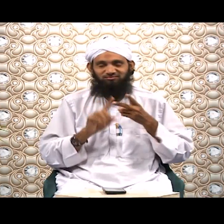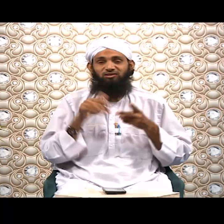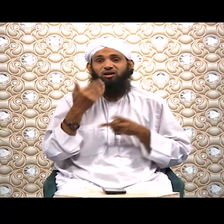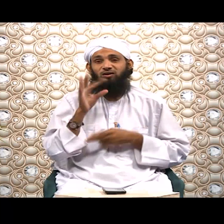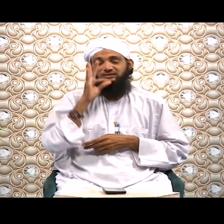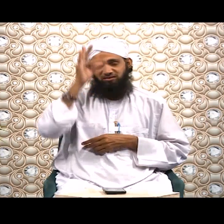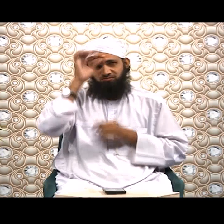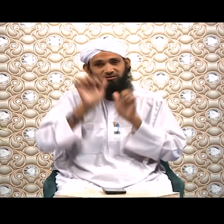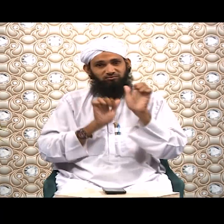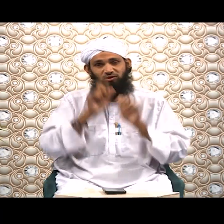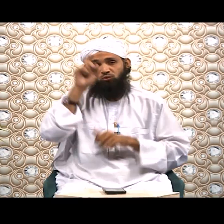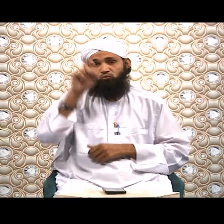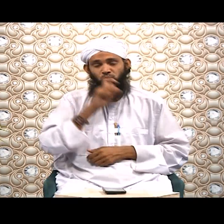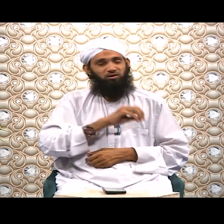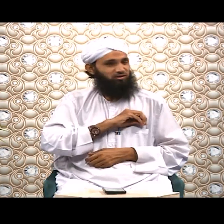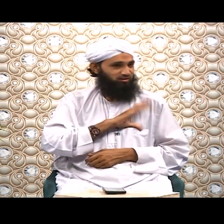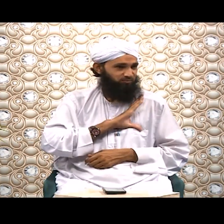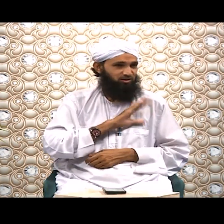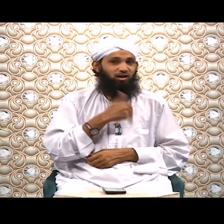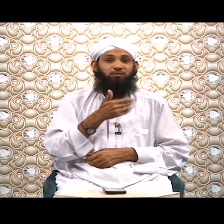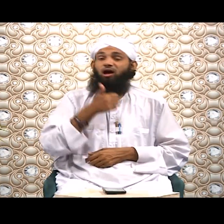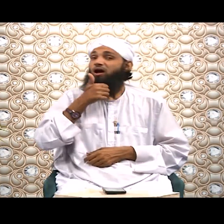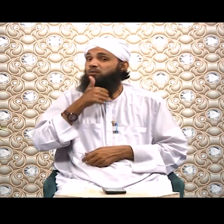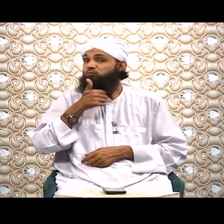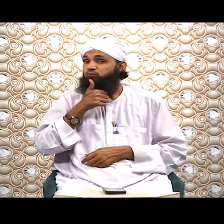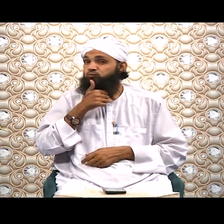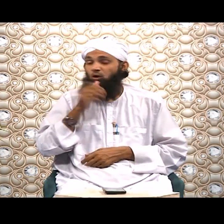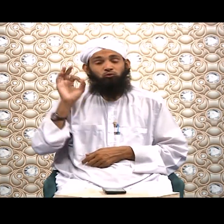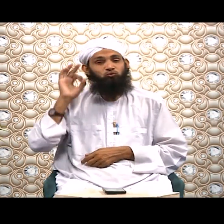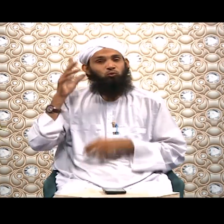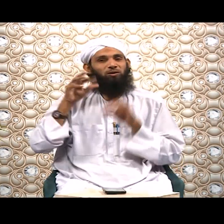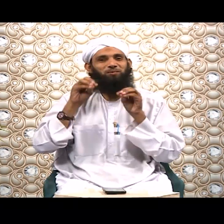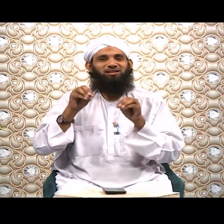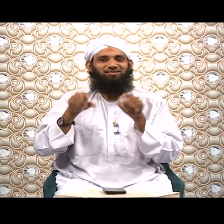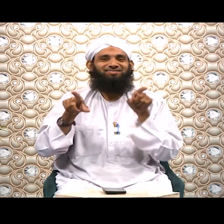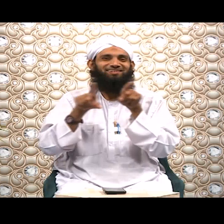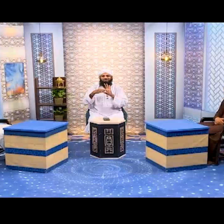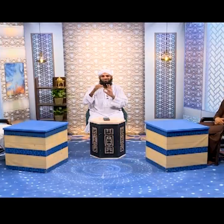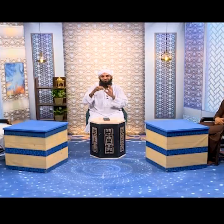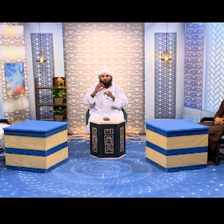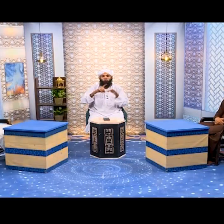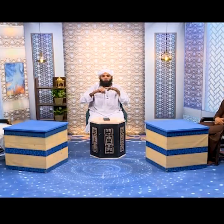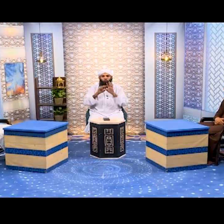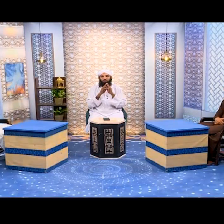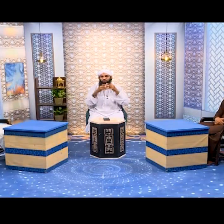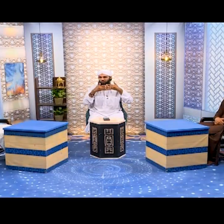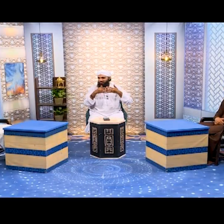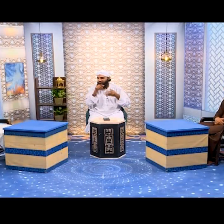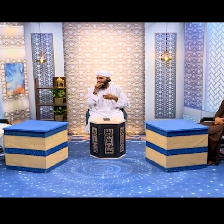والسلام اللہ پاک کے حکم پر عمل کرنے میں اپنے والد صاحب کے بہت عمدہ مددگار ثابت ہوئے۔ قرآن کریم میں آپ علیہ الصلاۃ